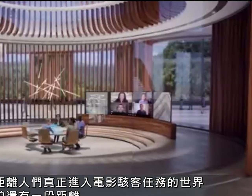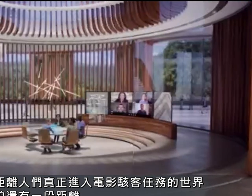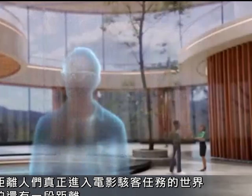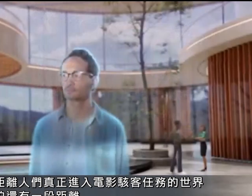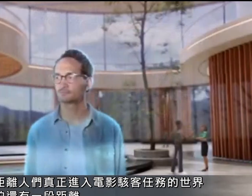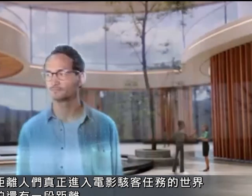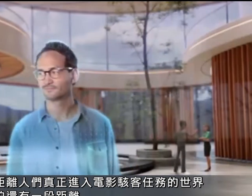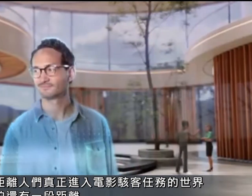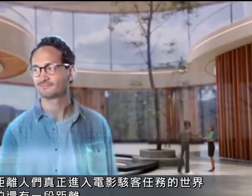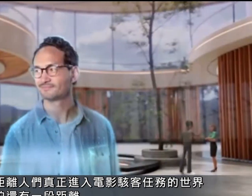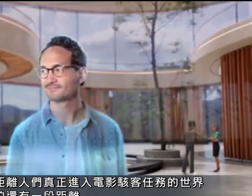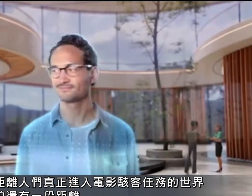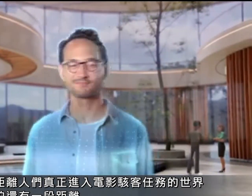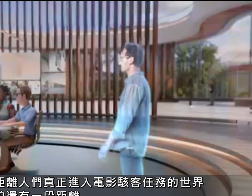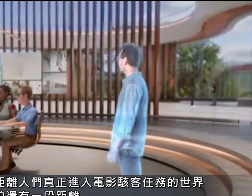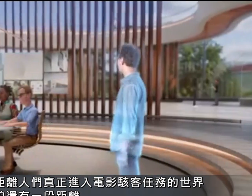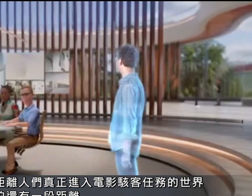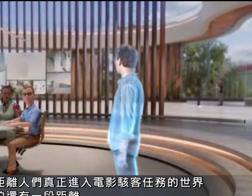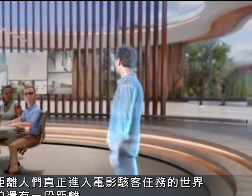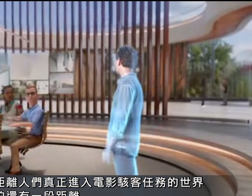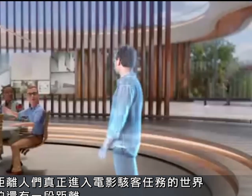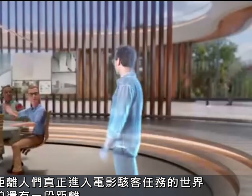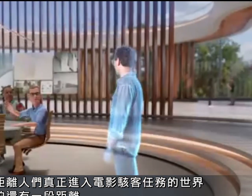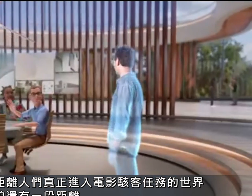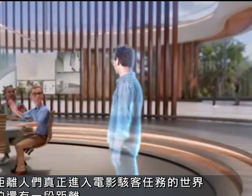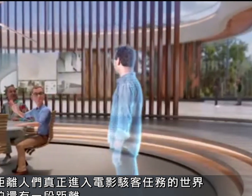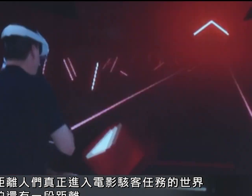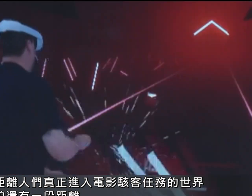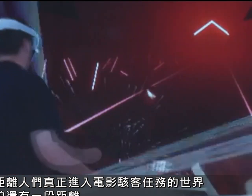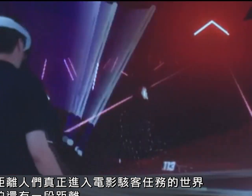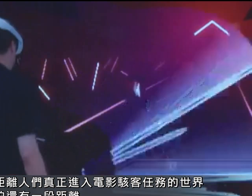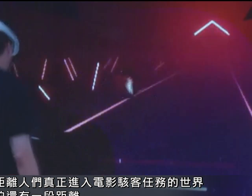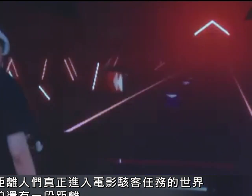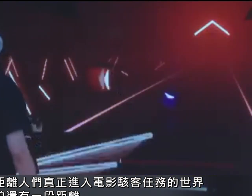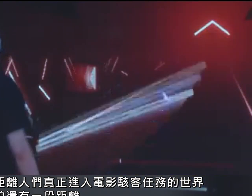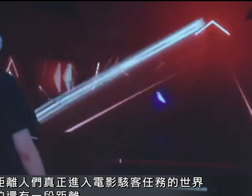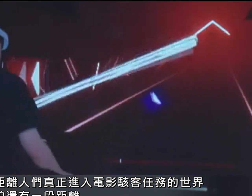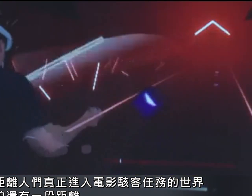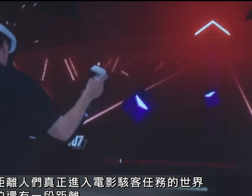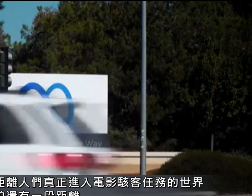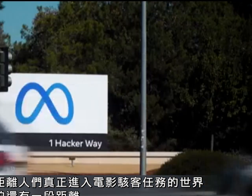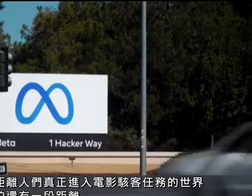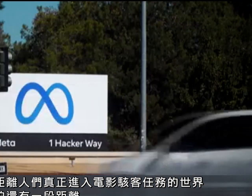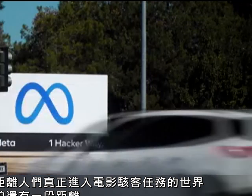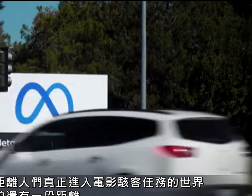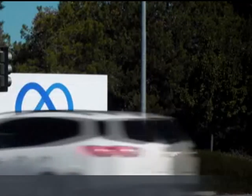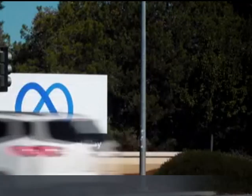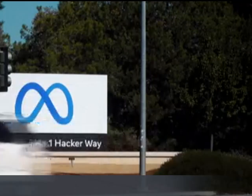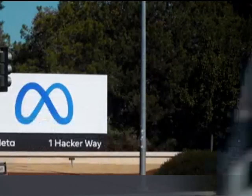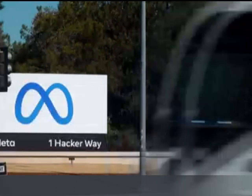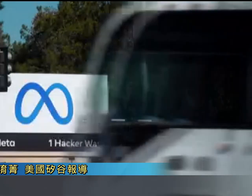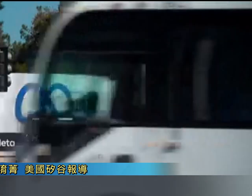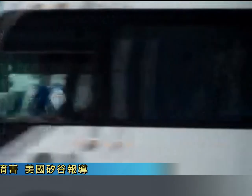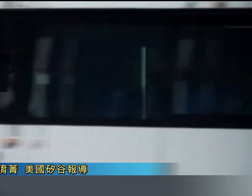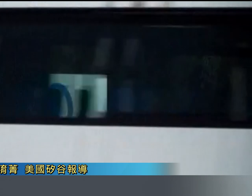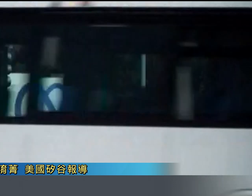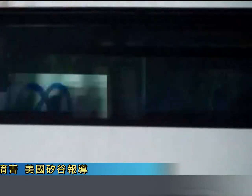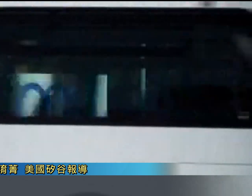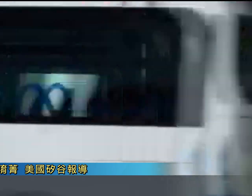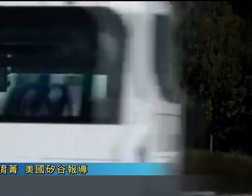电影《骇客任务》的世界，恐怕还有一段距离。公视新闻国际记者曾玉晶在矽